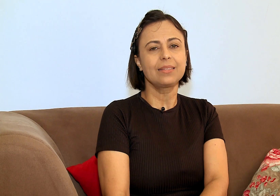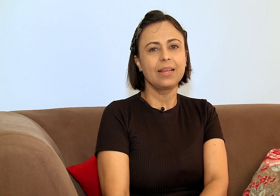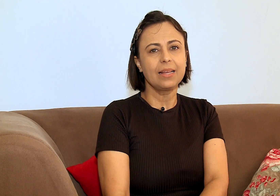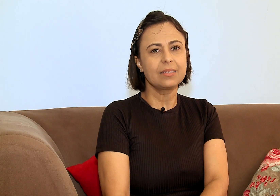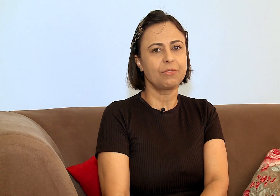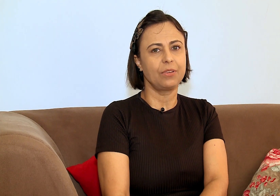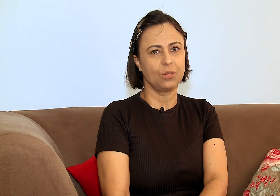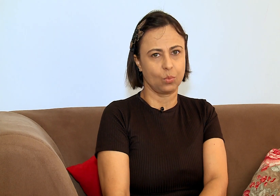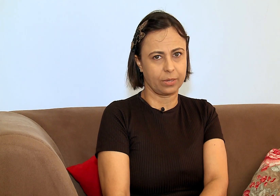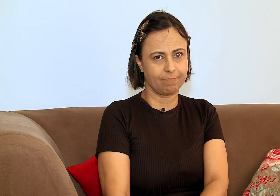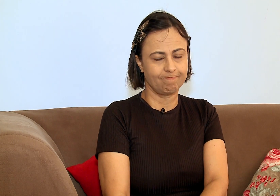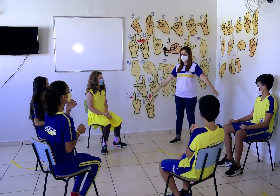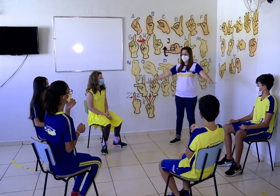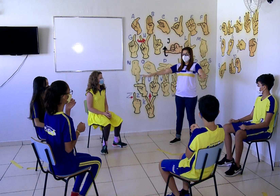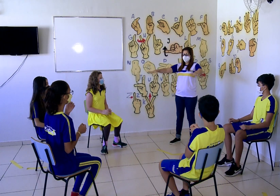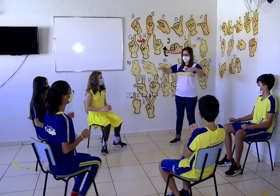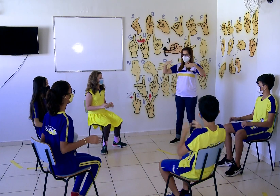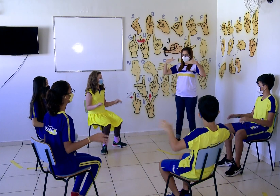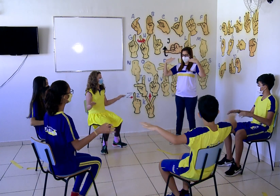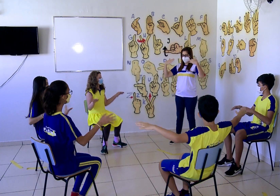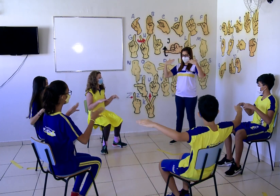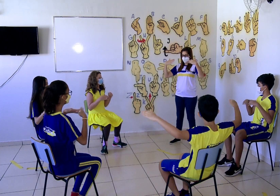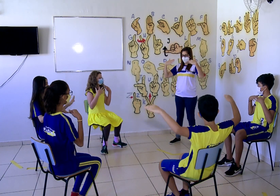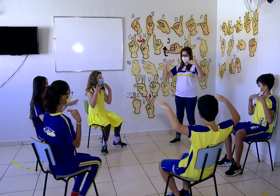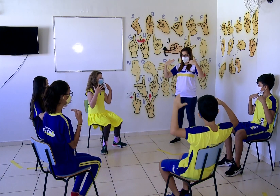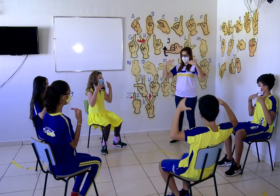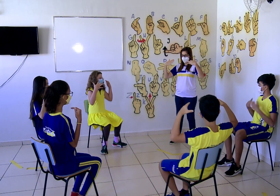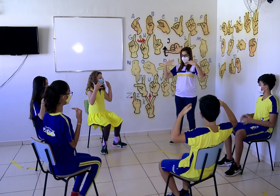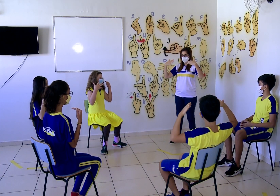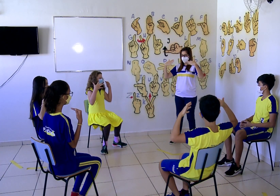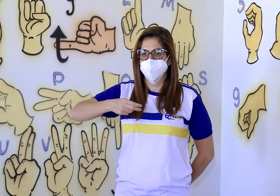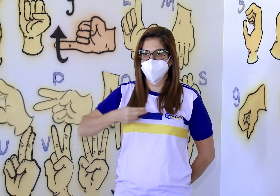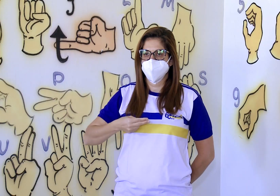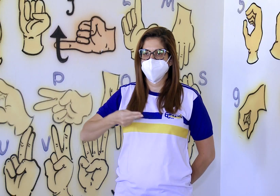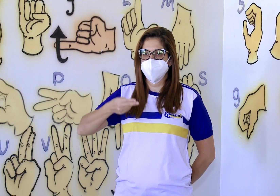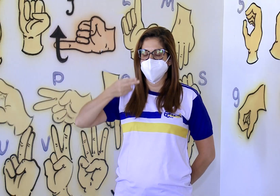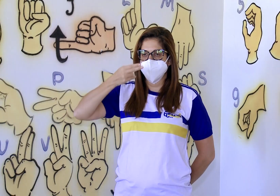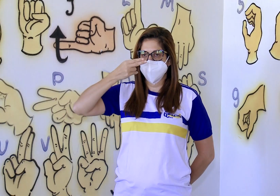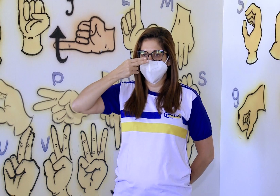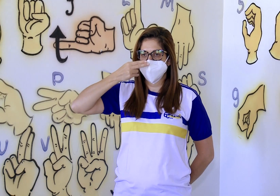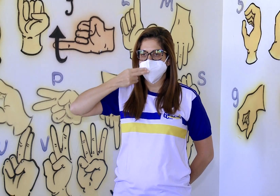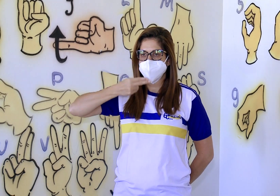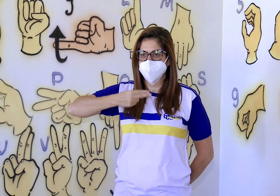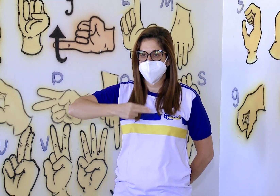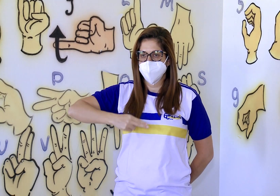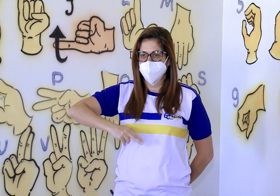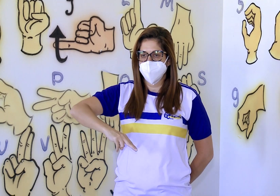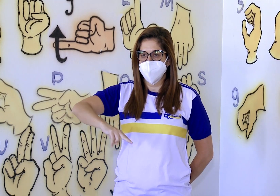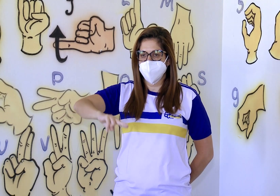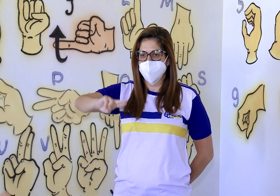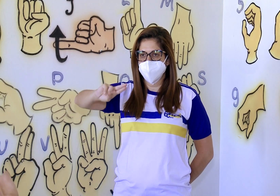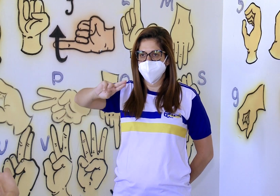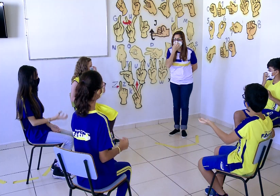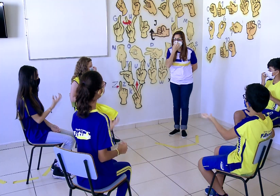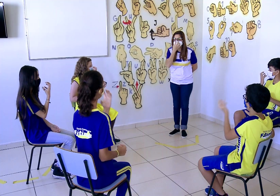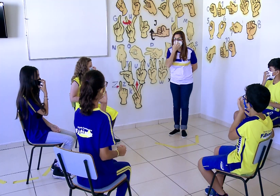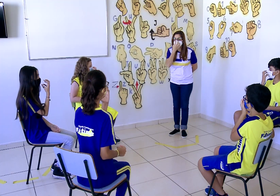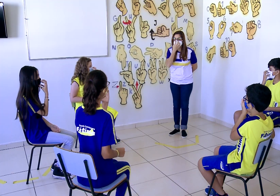desafiadora. São papéis que nós temos que entender. O intérprete está ali para intermediar entre o professor e o